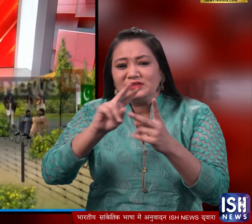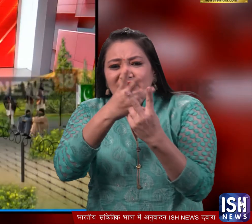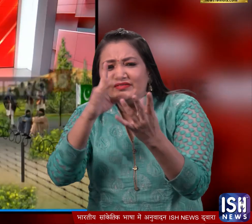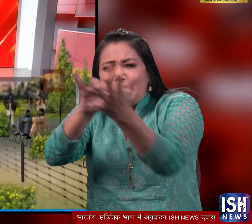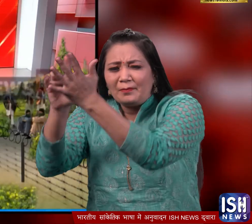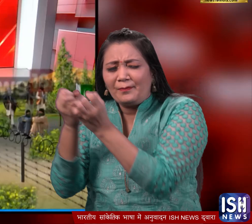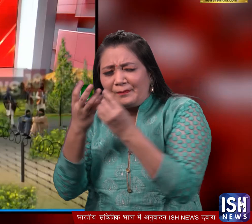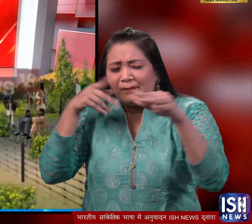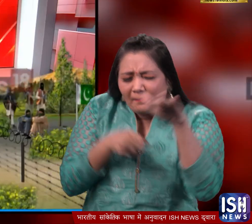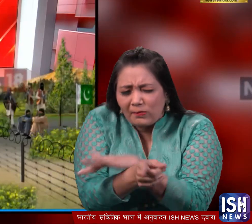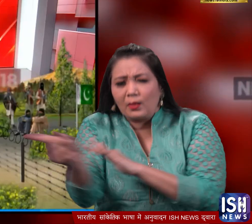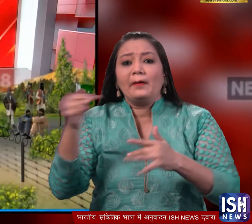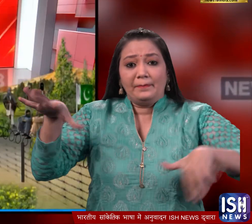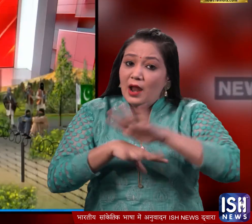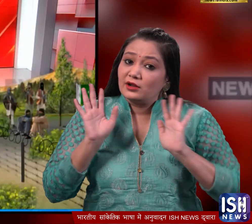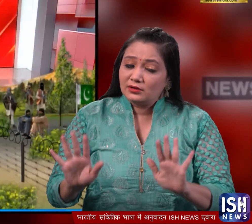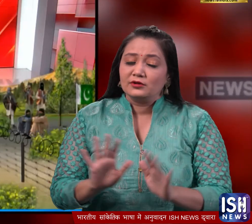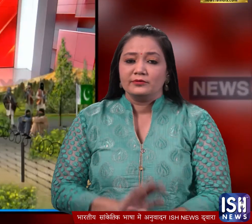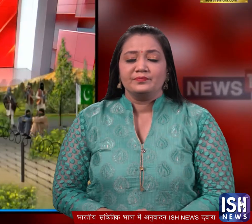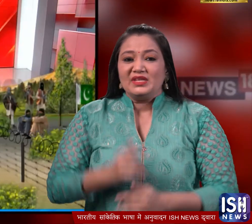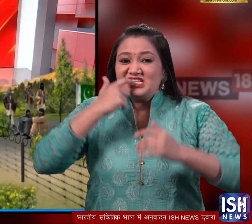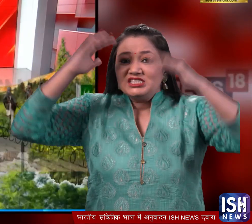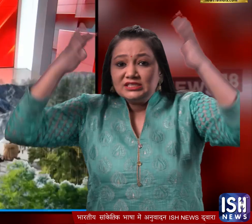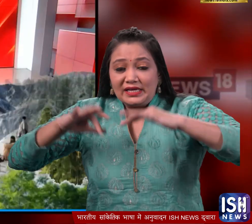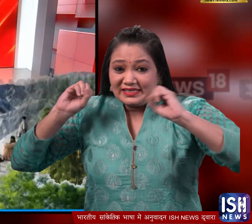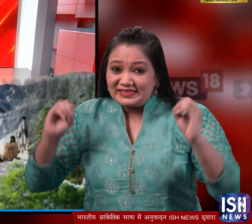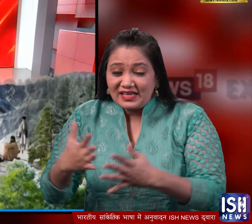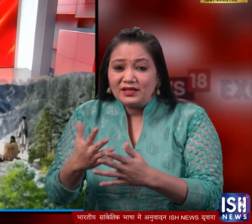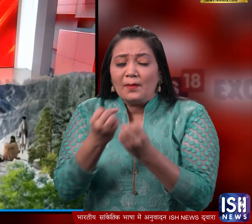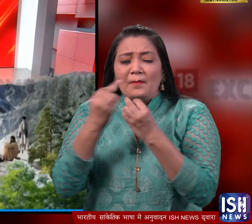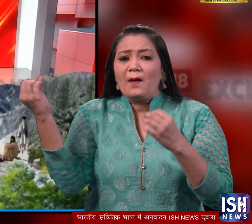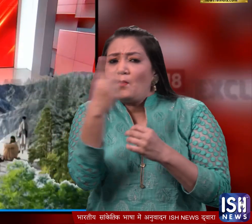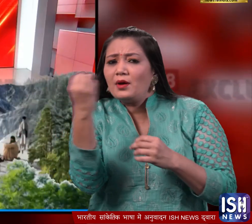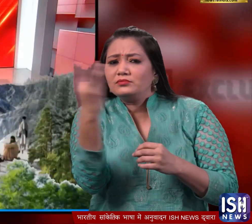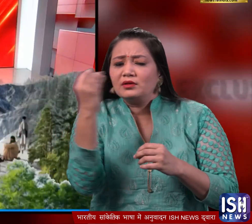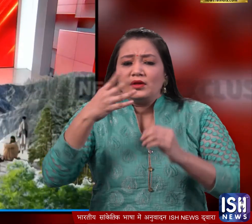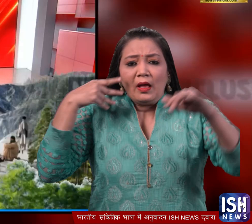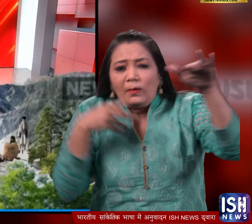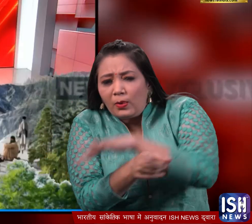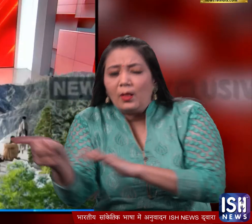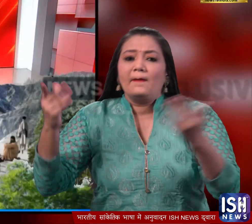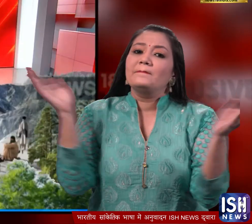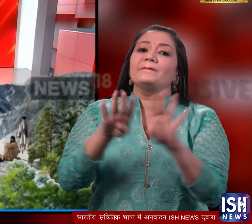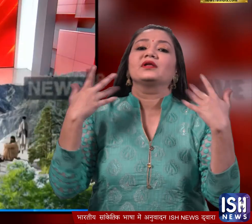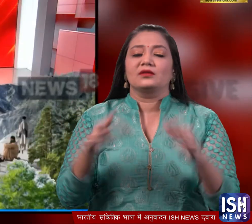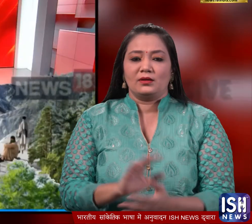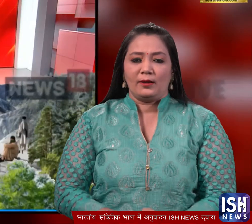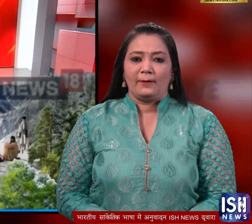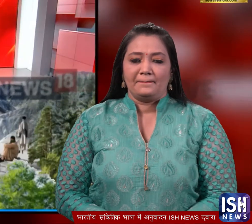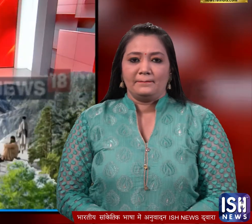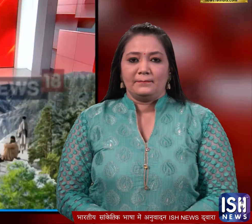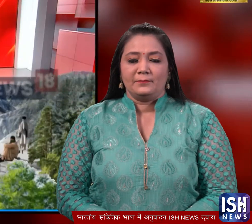कुछ दूसरे इलाकों से घुसपैठ कराने की तैयारी है, क्योंकि बर्फबारी होने के बाद कई महीनों तक घुसपैठ के रास्ते बंद हो